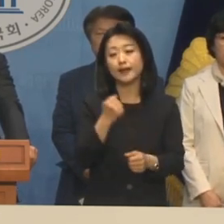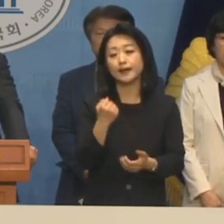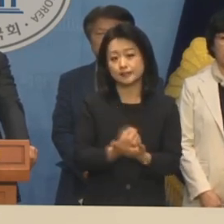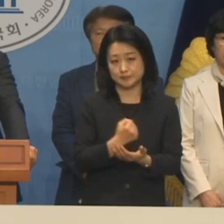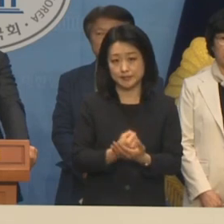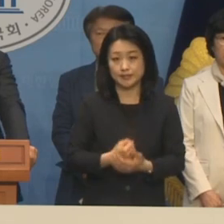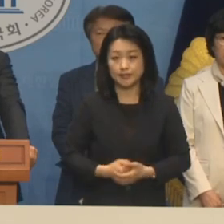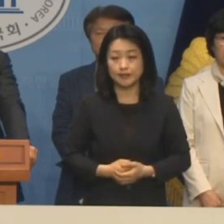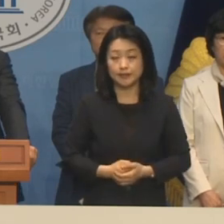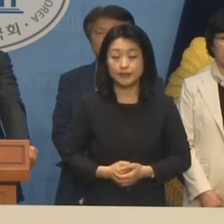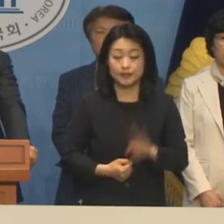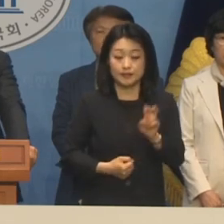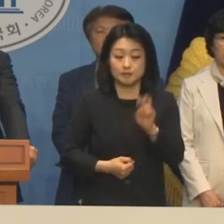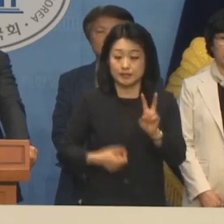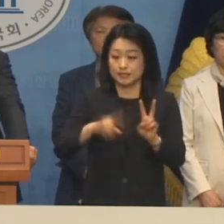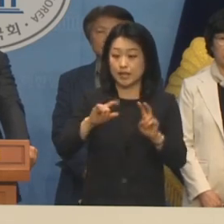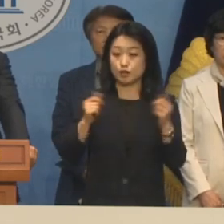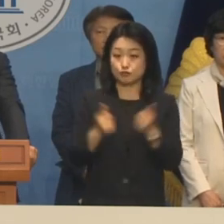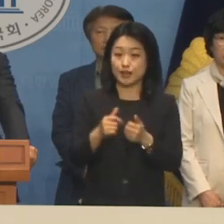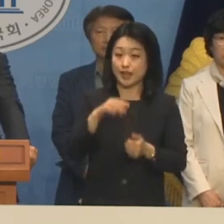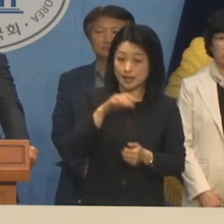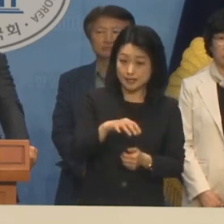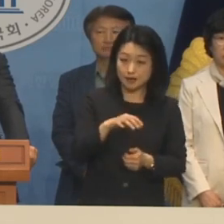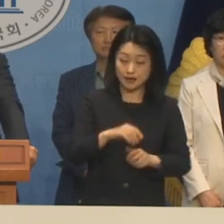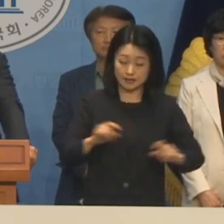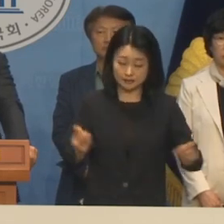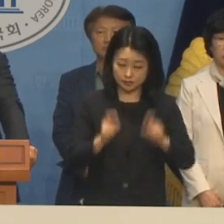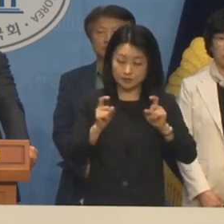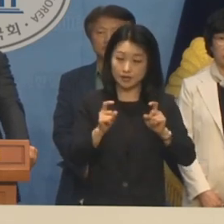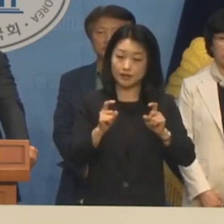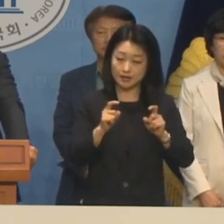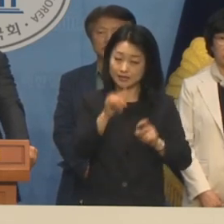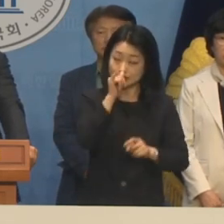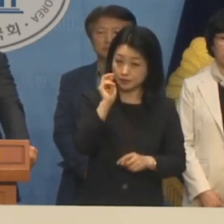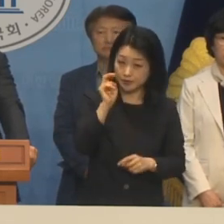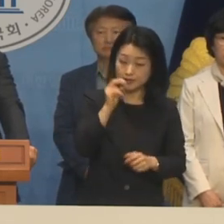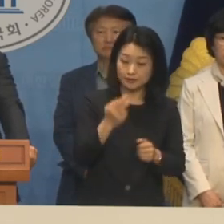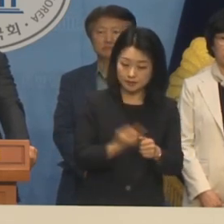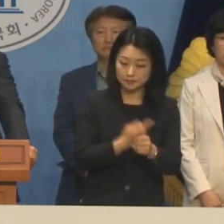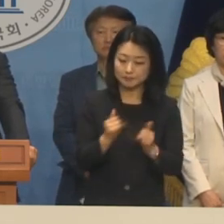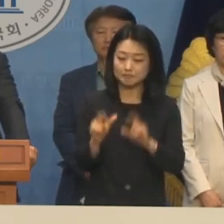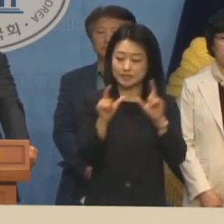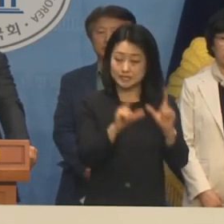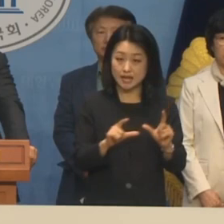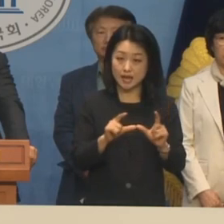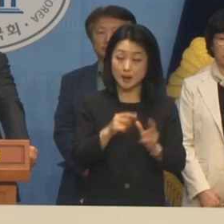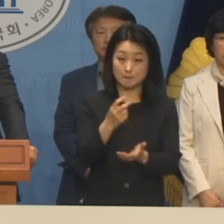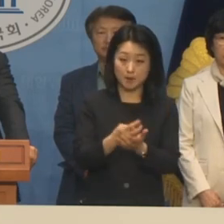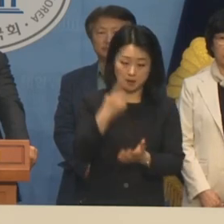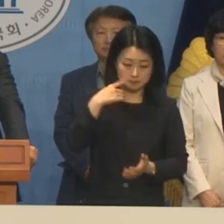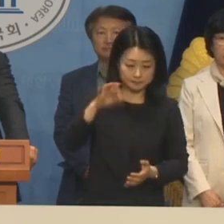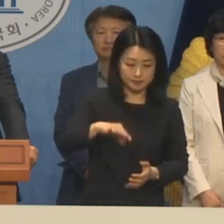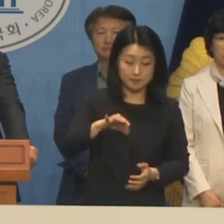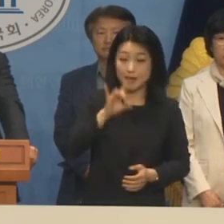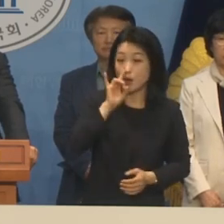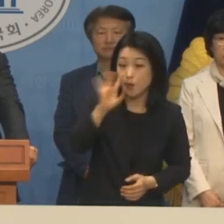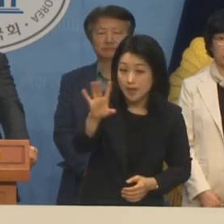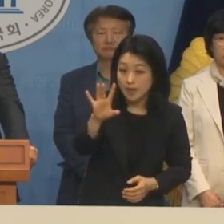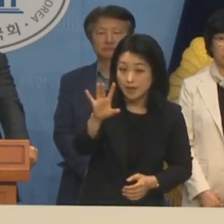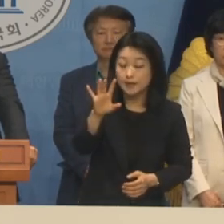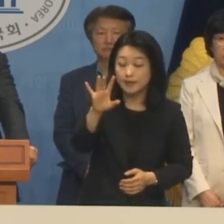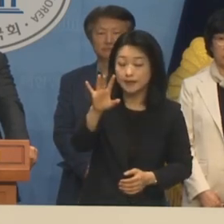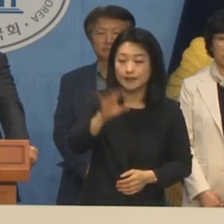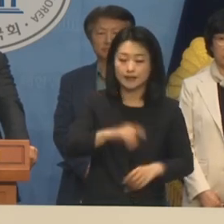아쉽습니다. 22대 국회에서는 많은 정쟁 입법 때문에 그 민생 입법들이 소홀히 다뤄지지 않도록 적어도